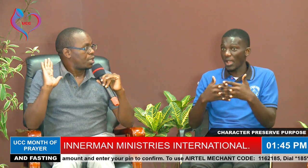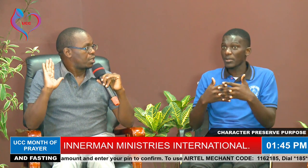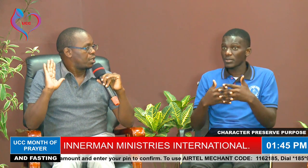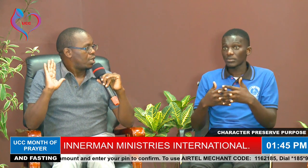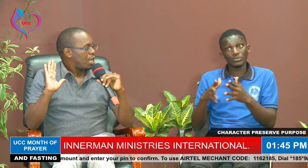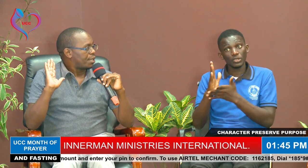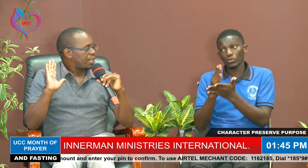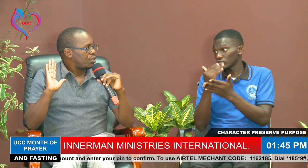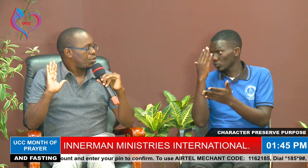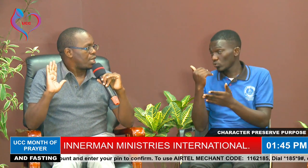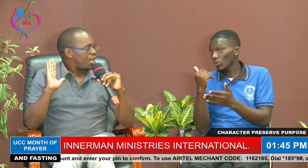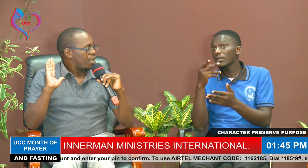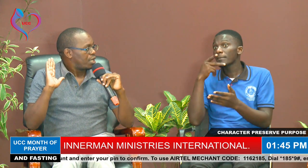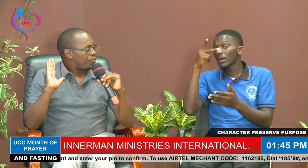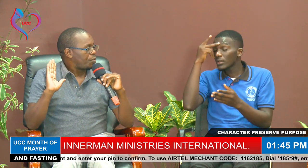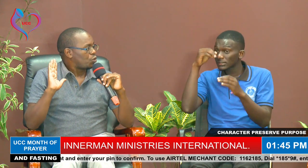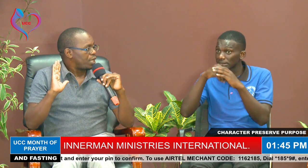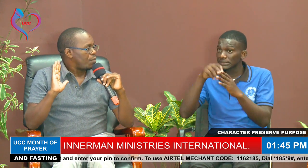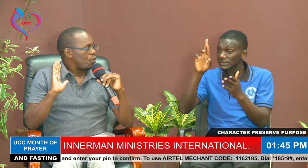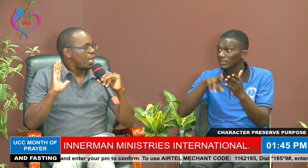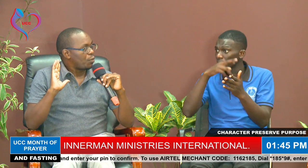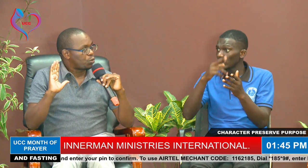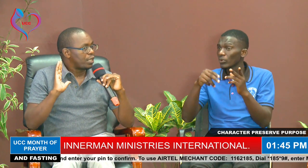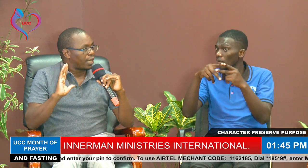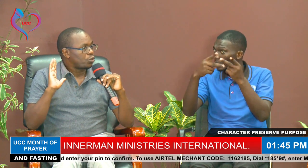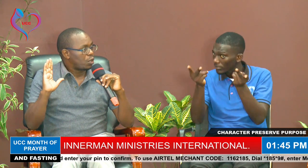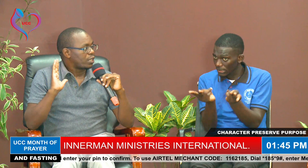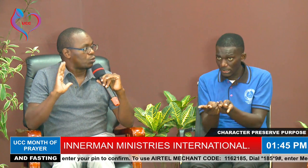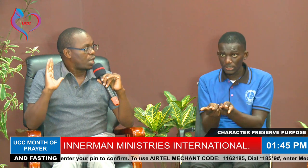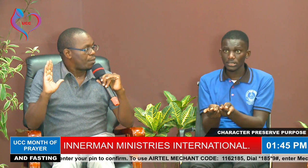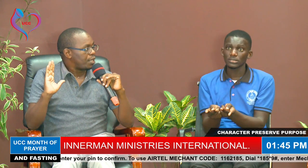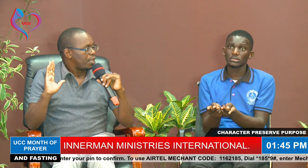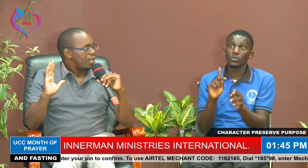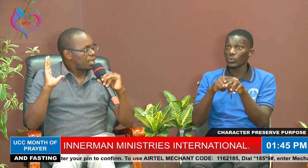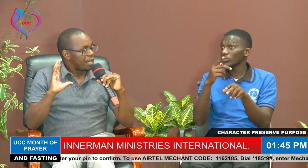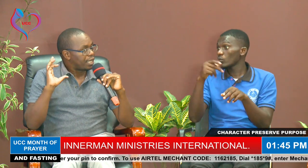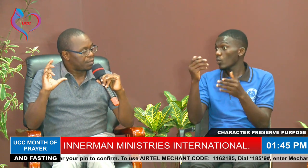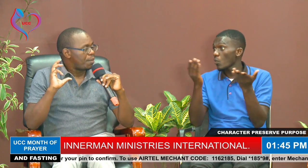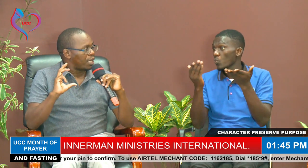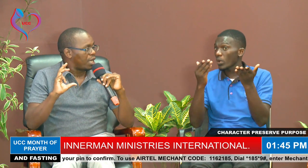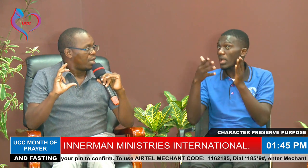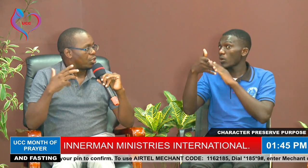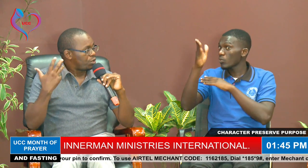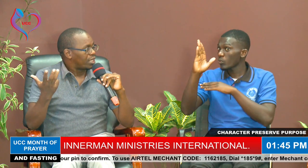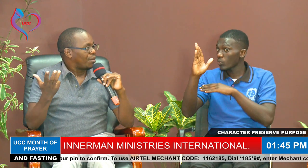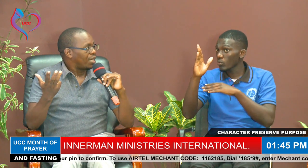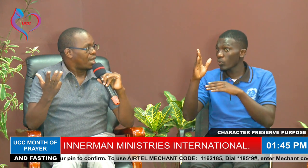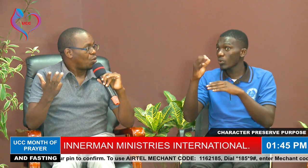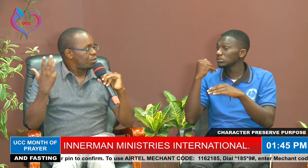nti abazadde tulina ebifo bye tubeeramu oba wetugenda Katonda watatugambye nga ba head ba maka tuletera abalala